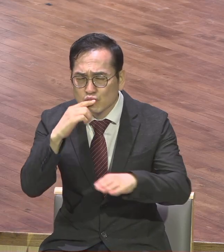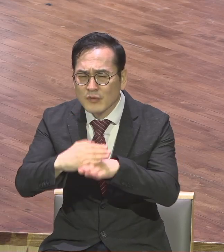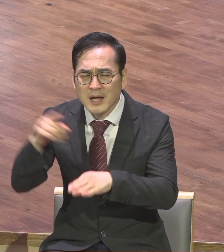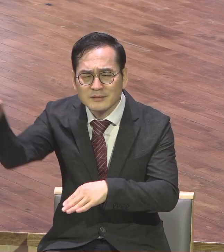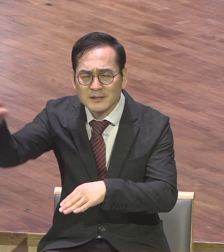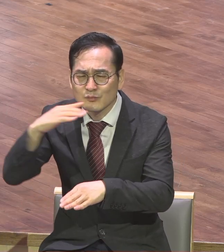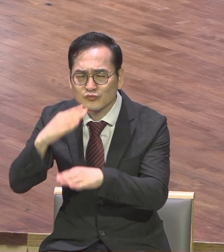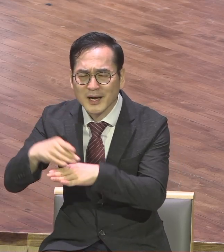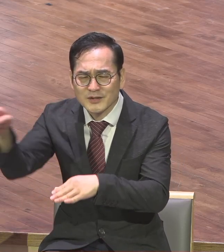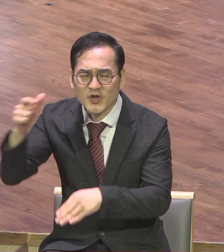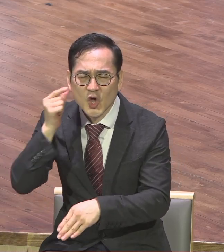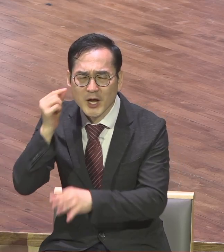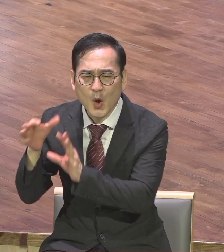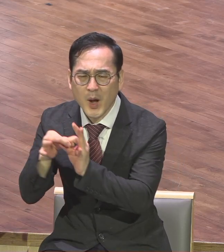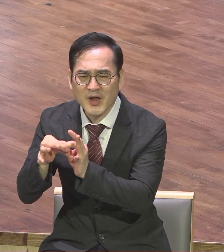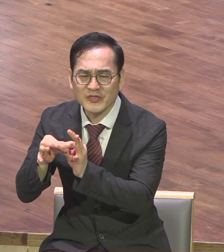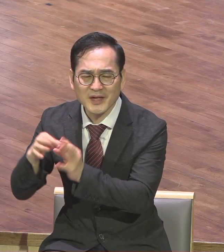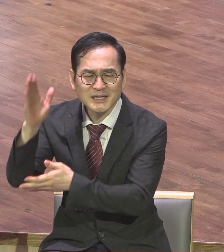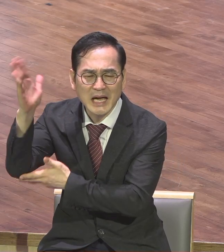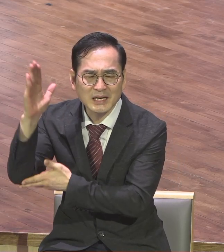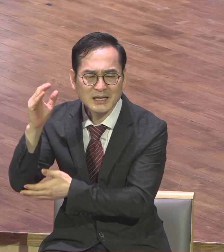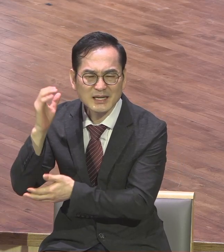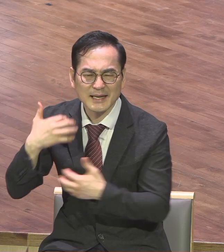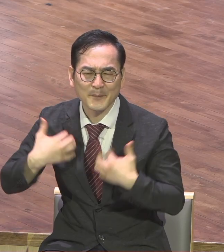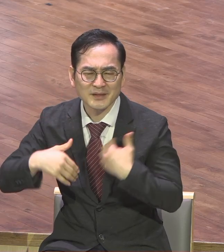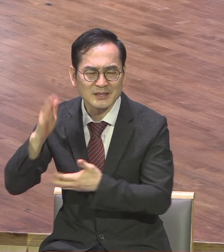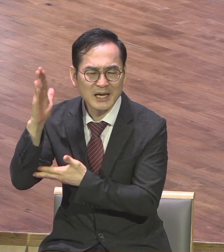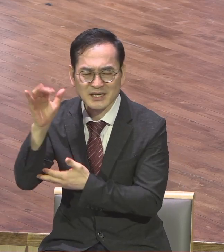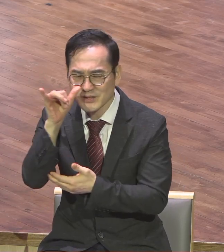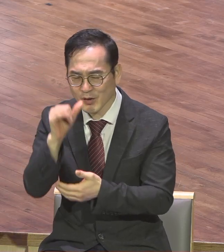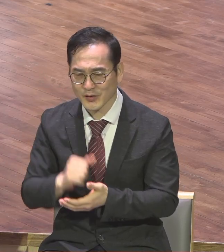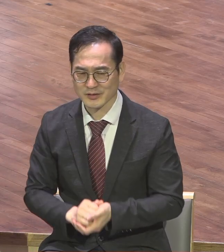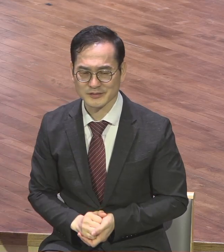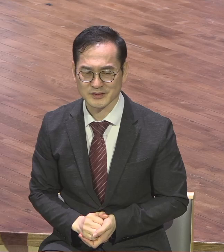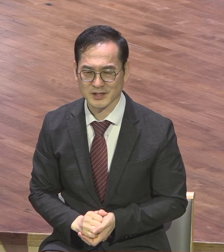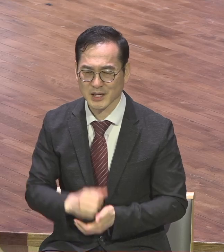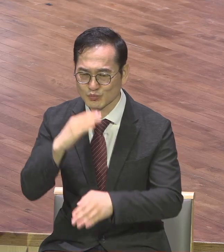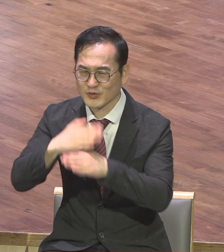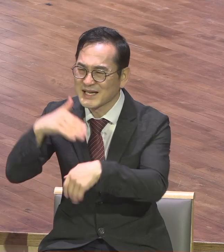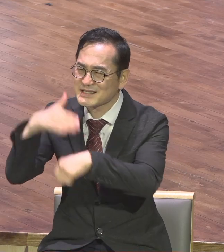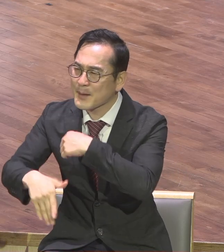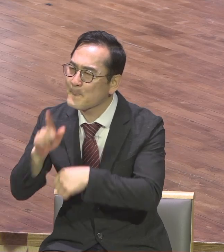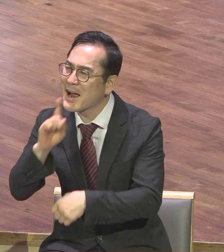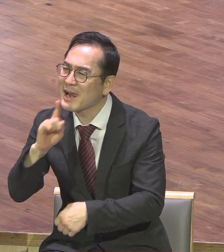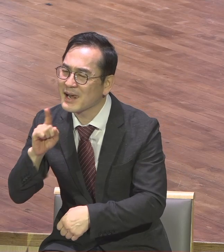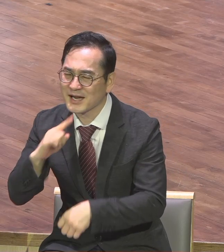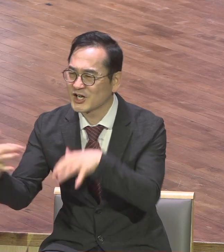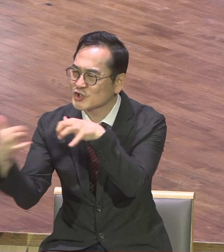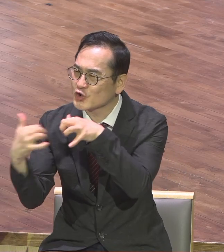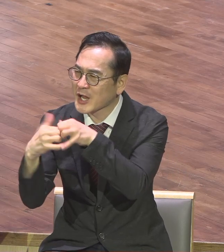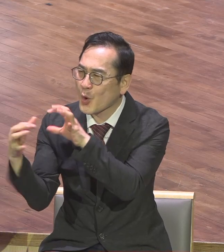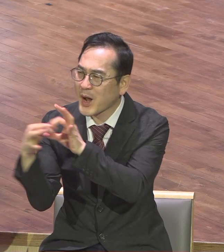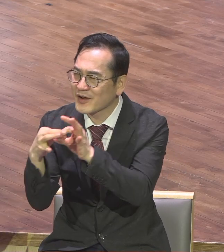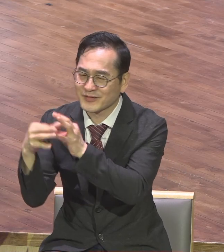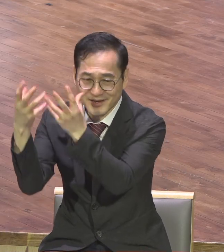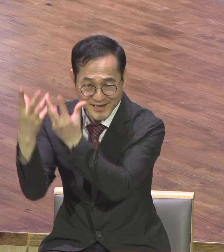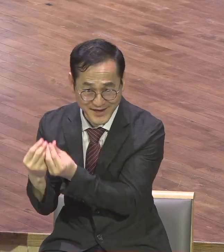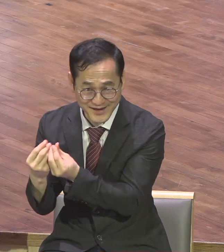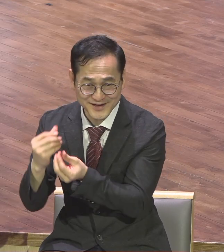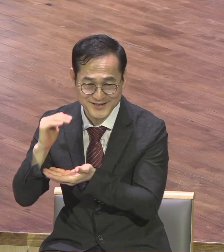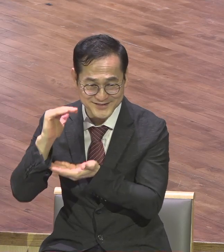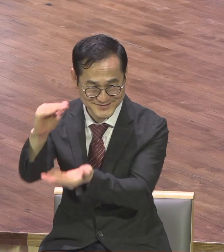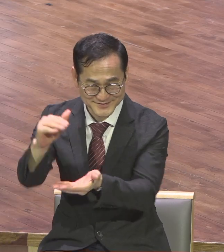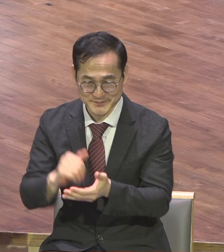북한에서도 혈액형과 관련된 이야기가 있어요. 주로 이 북한이 전투를 많이 하니까 전투 상황에 빗대서